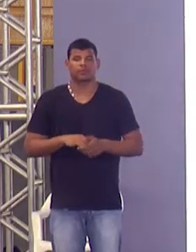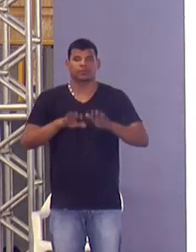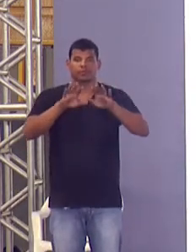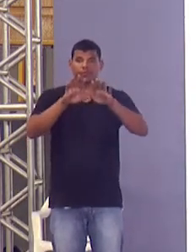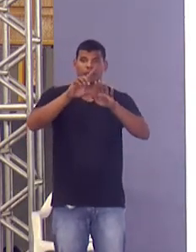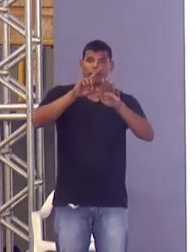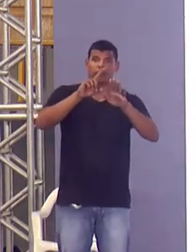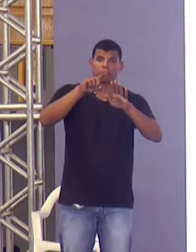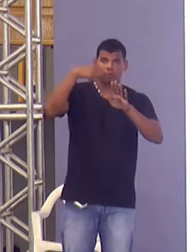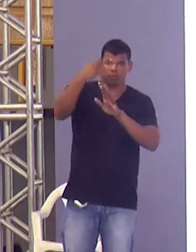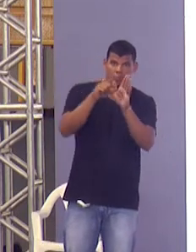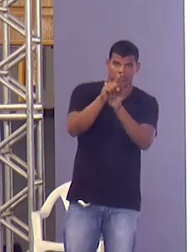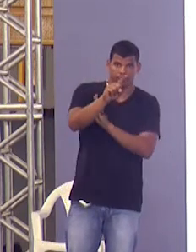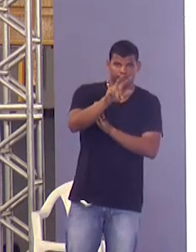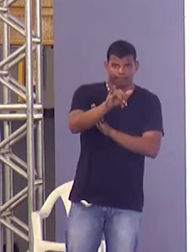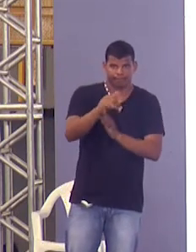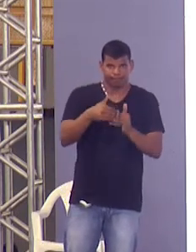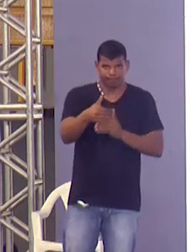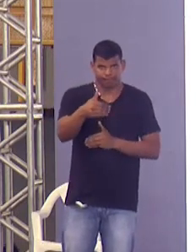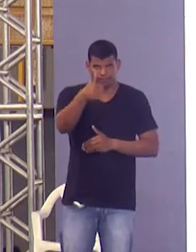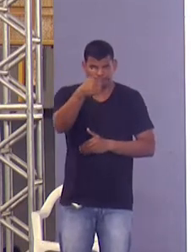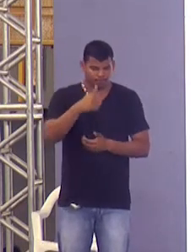Próxima questão.